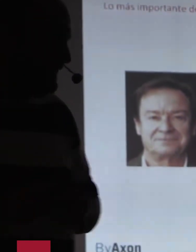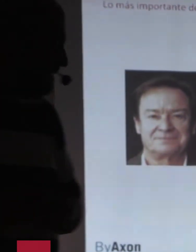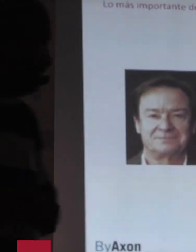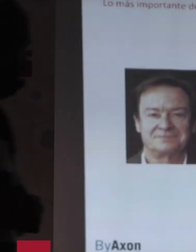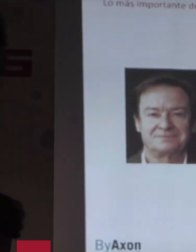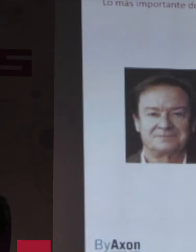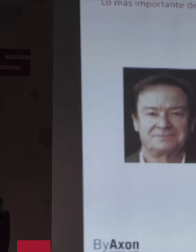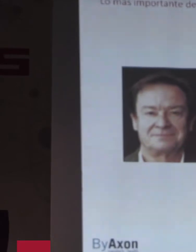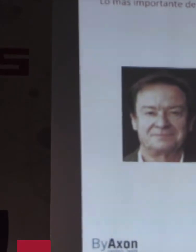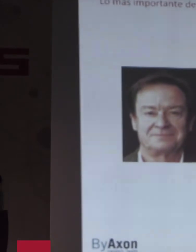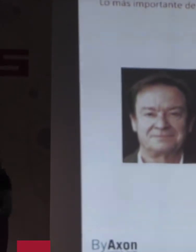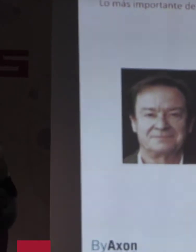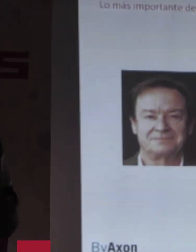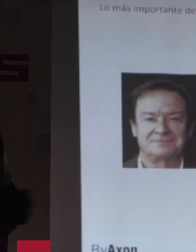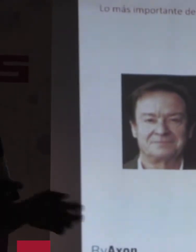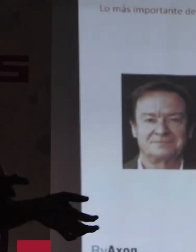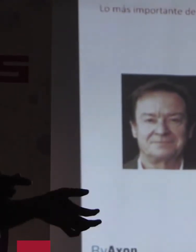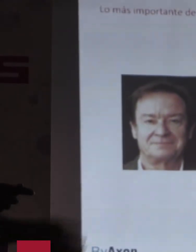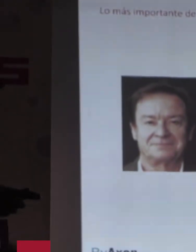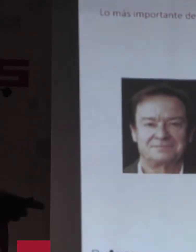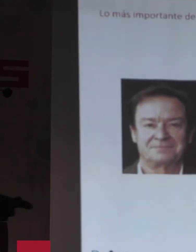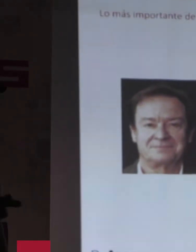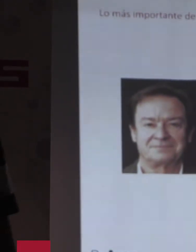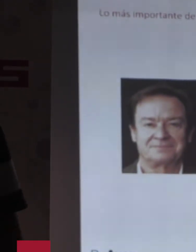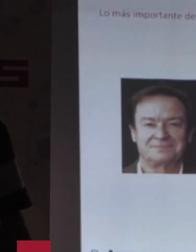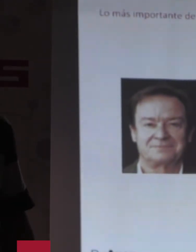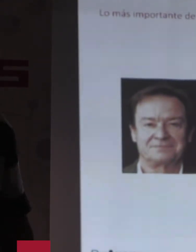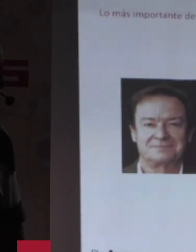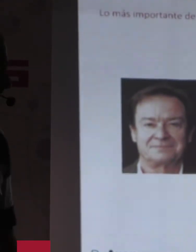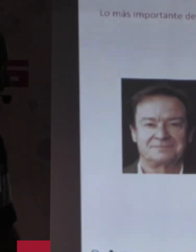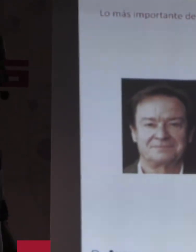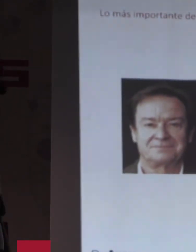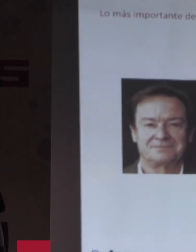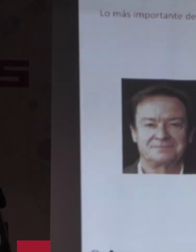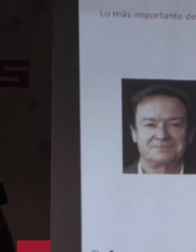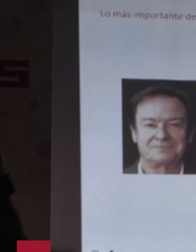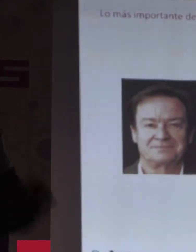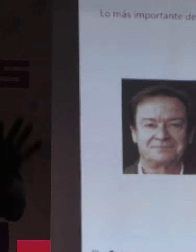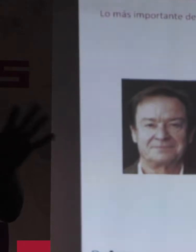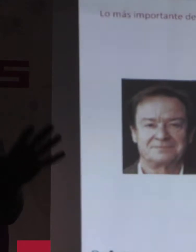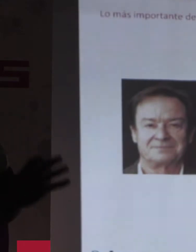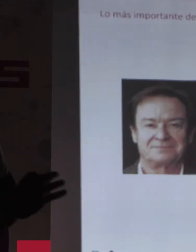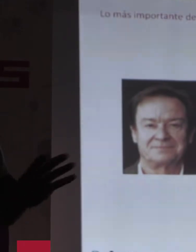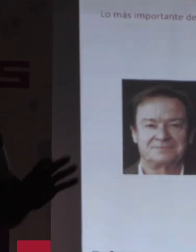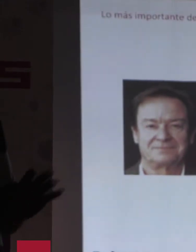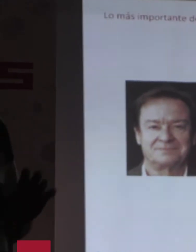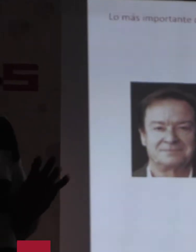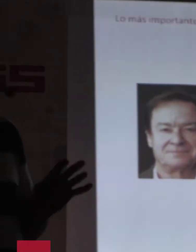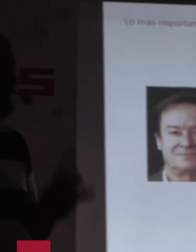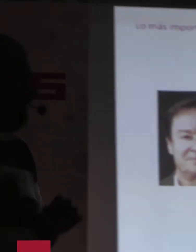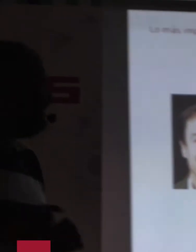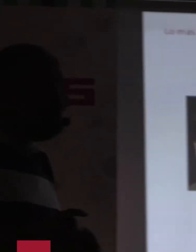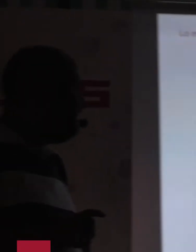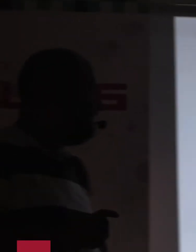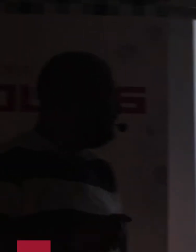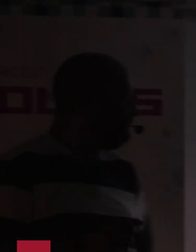degenerar bastante. Necesitamos a alguien con cierta cabeza, que hace lo, y tengo que reconocer que hace lo que puede y tiene